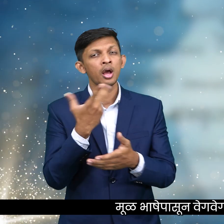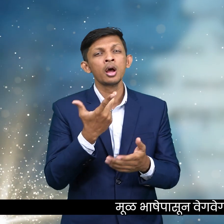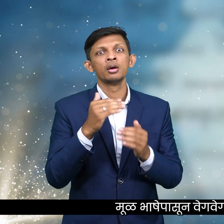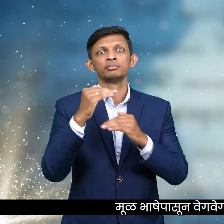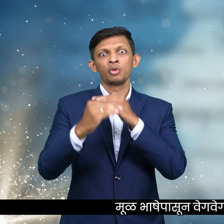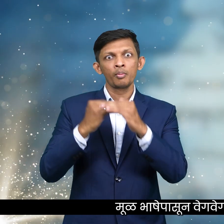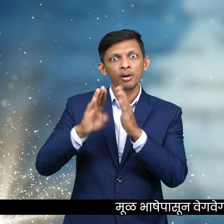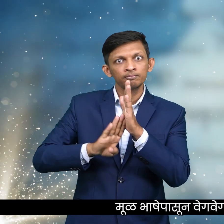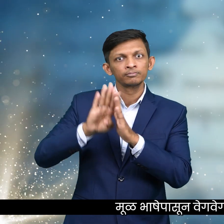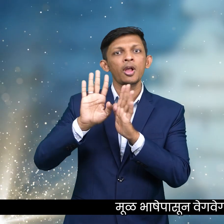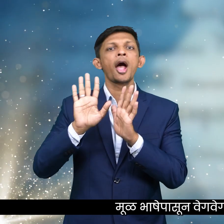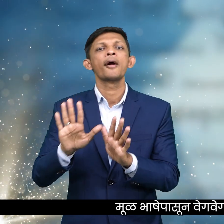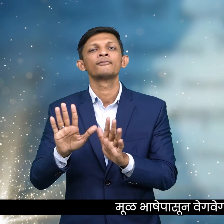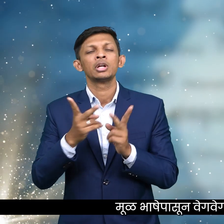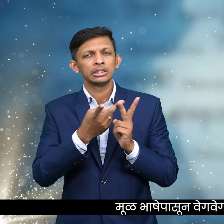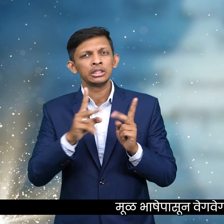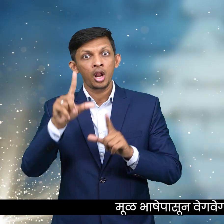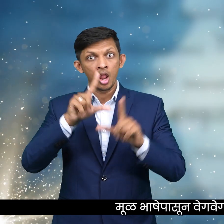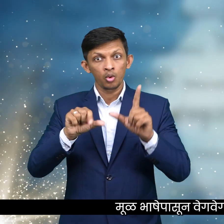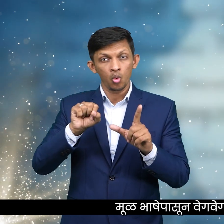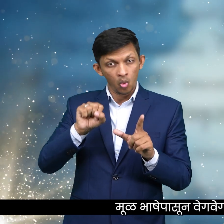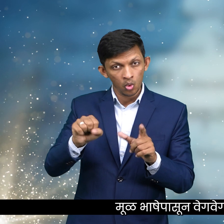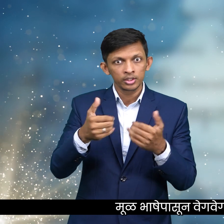मूळ भाषेपासून वेगवेगळ्या भाषा विकसित केल्या.